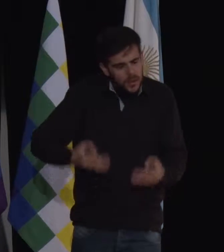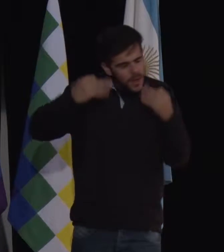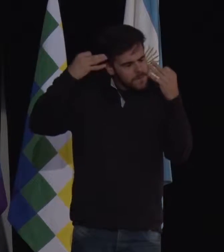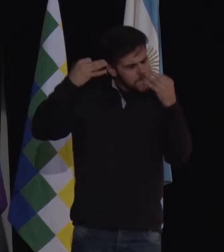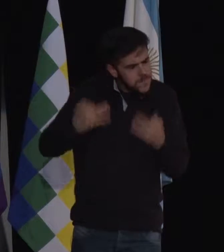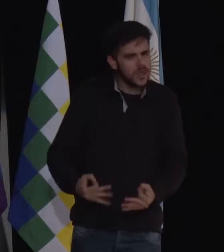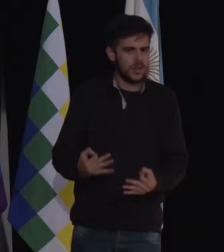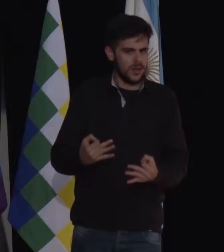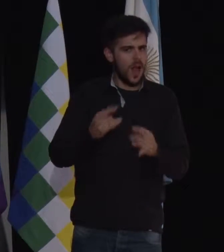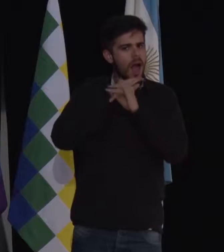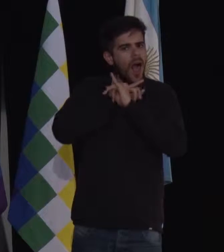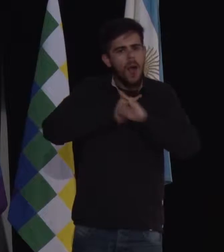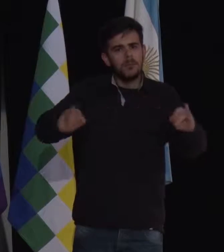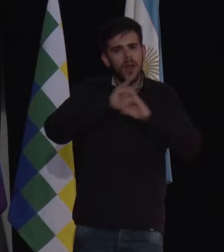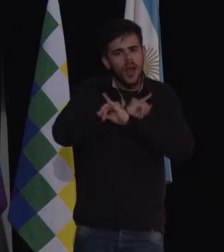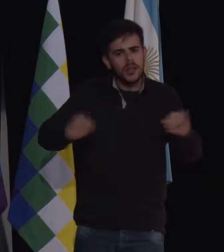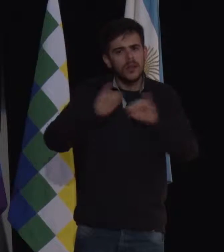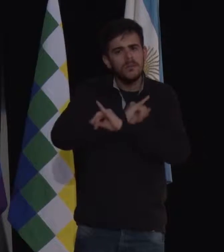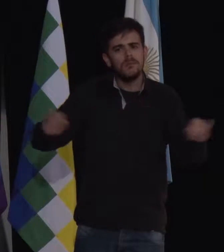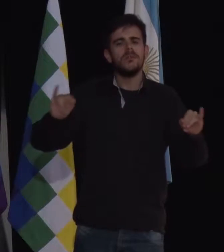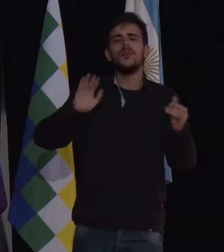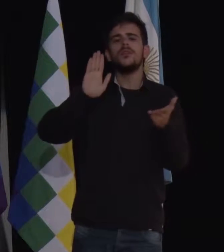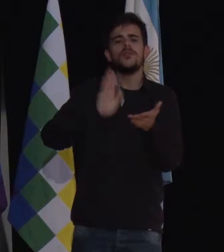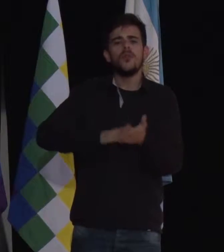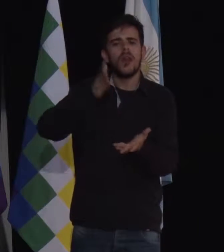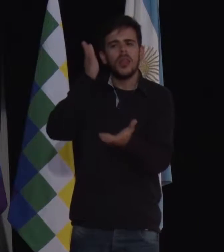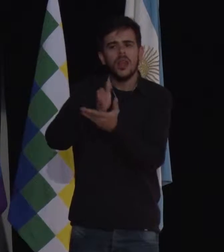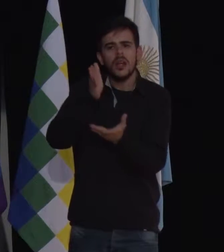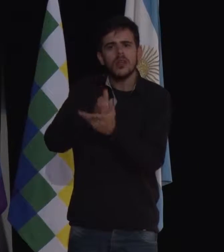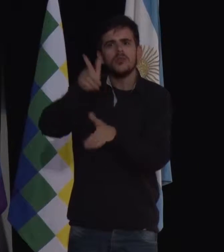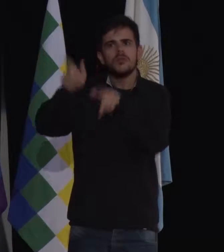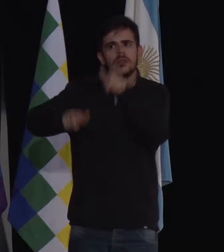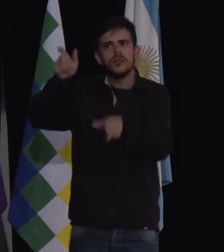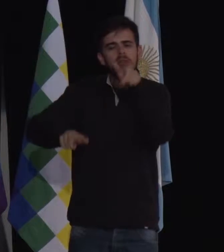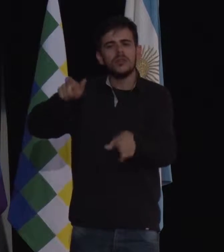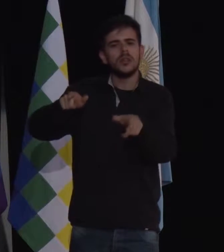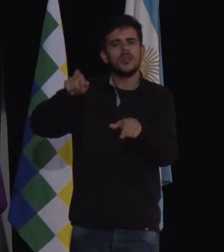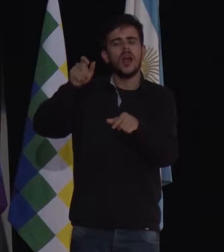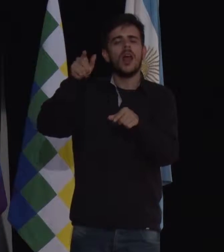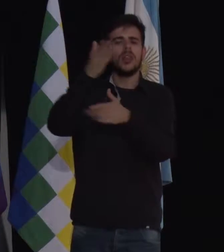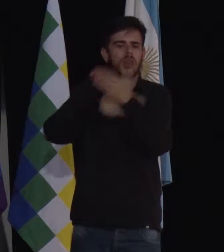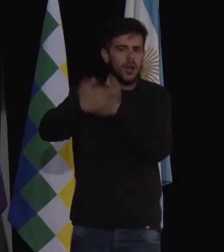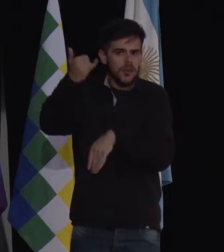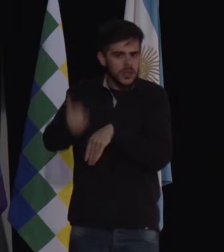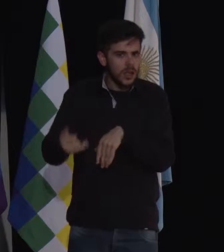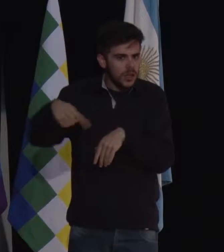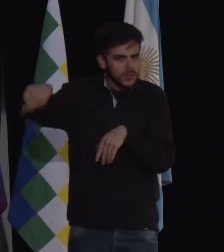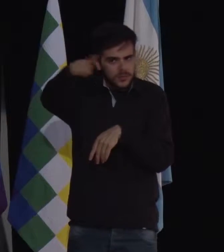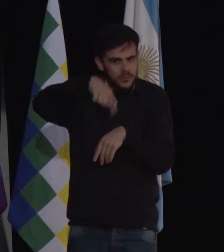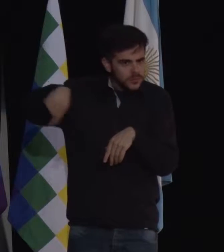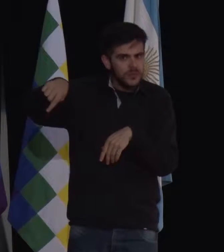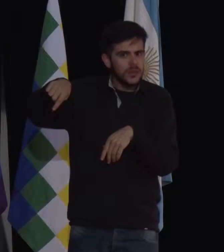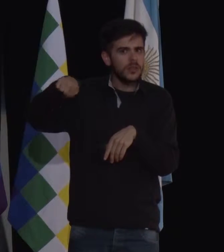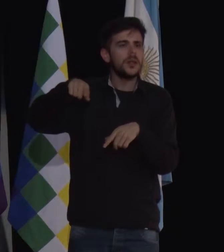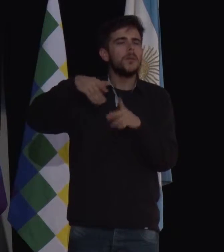de difusión de todos los derechos de las personas con discapacidad, especialmente en materia de acceso